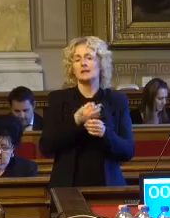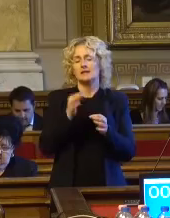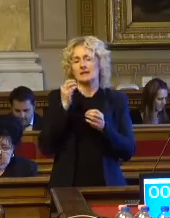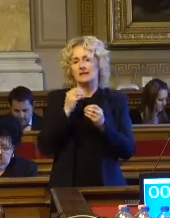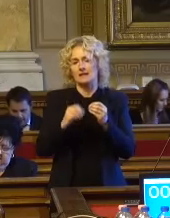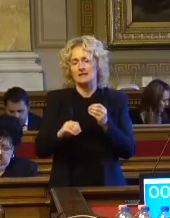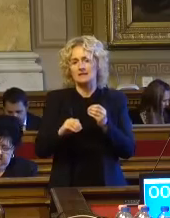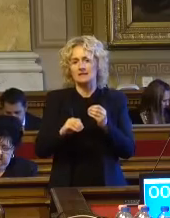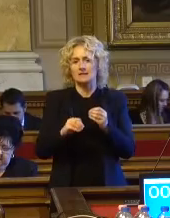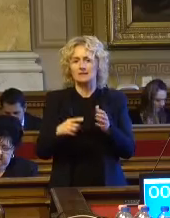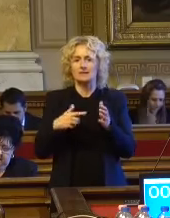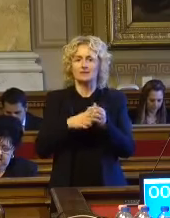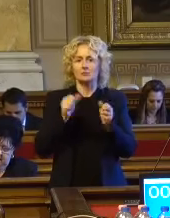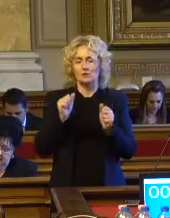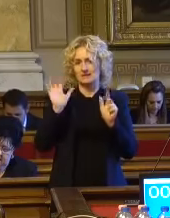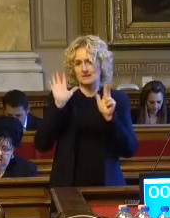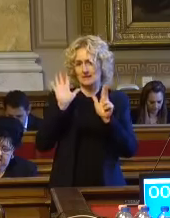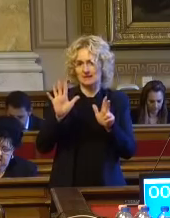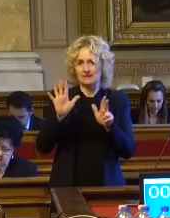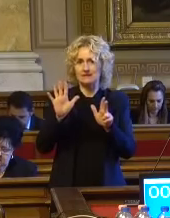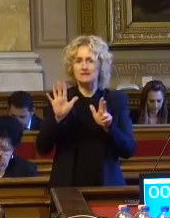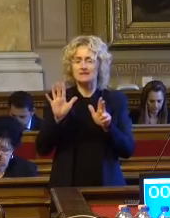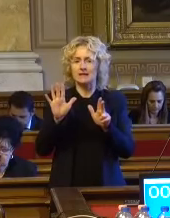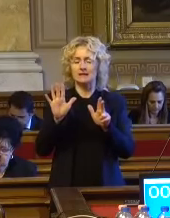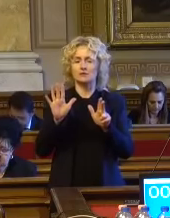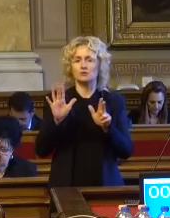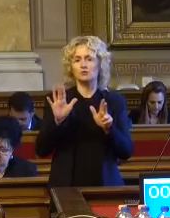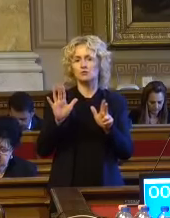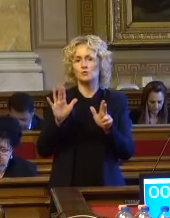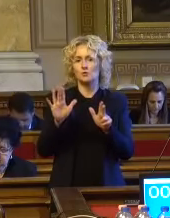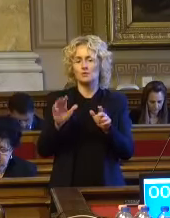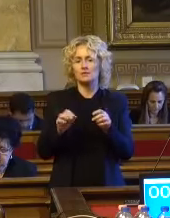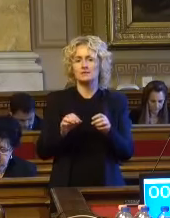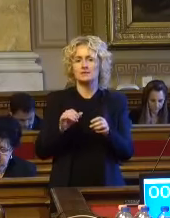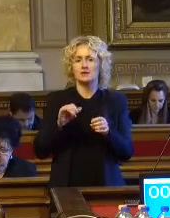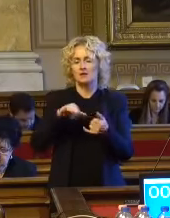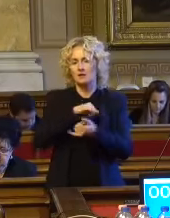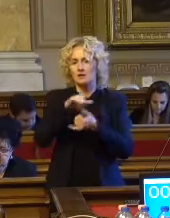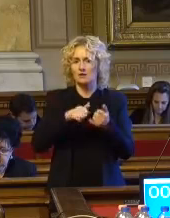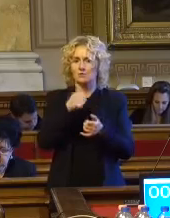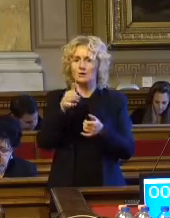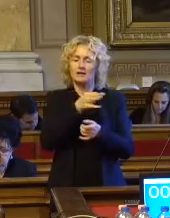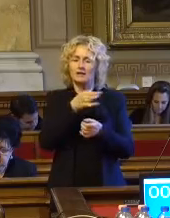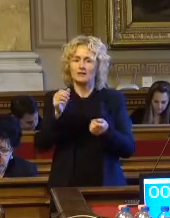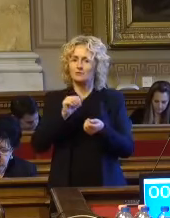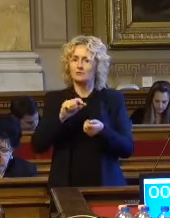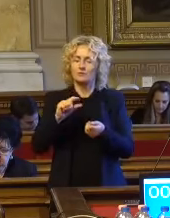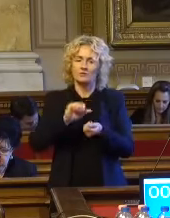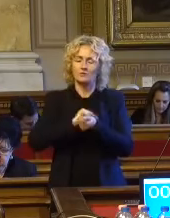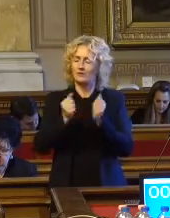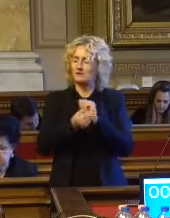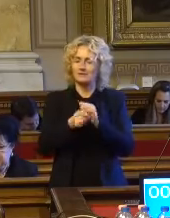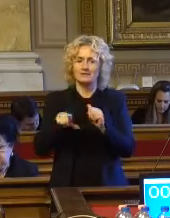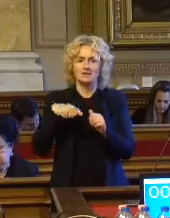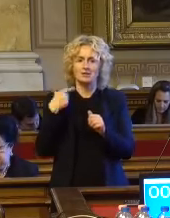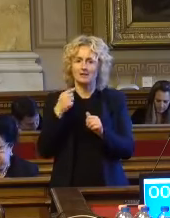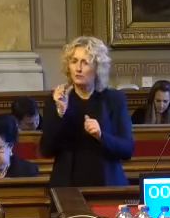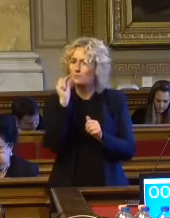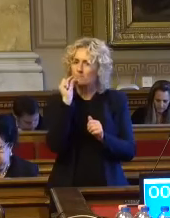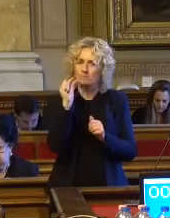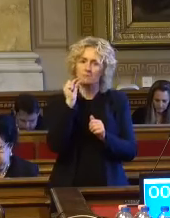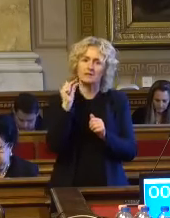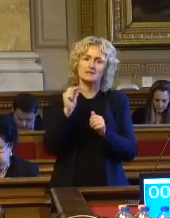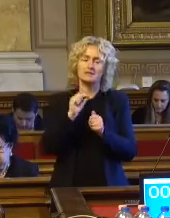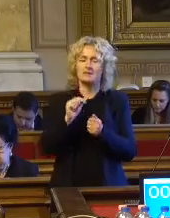január 1-től az árakon nem változtattunk és nem módosítottunk. Csekély mértékű emelést tervezünk bevezetni.